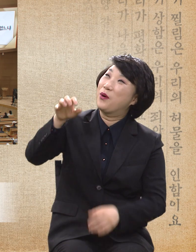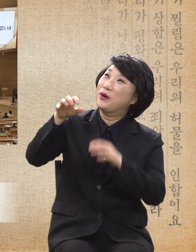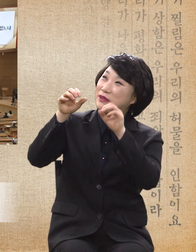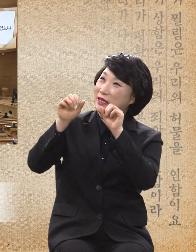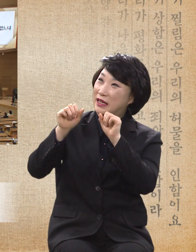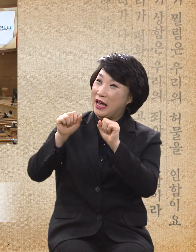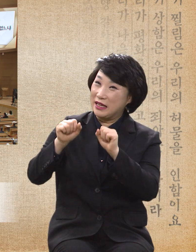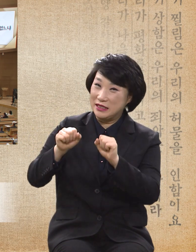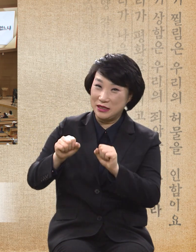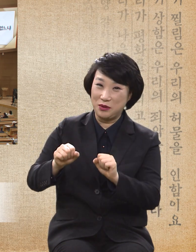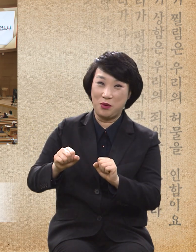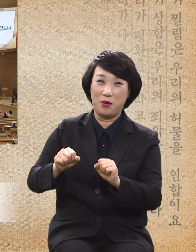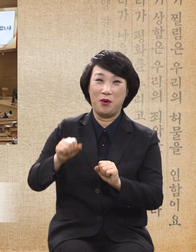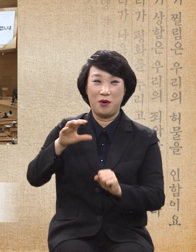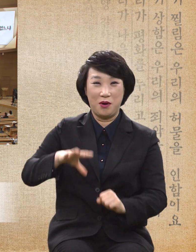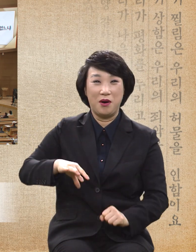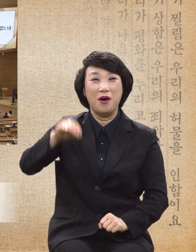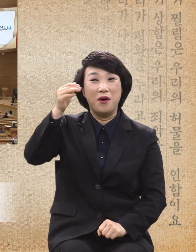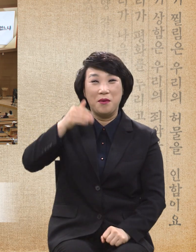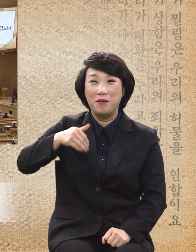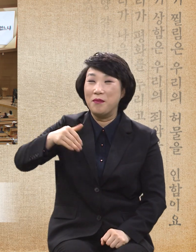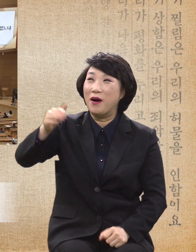예수님도 그곳에 계시고